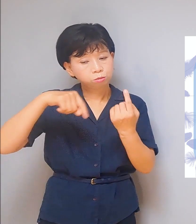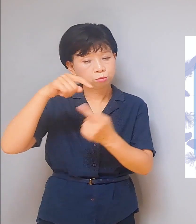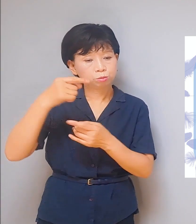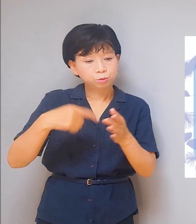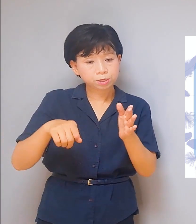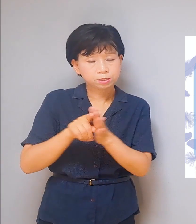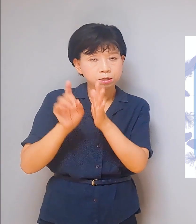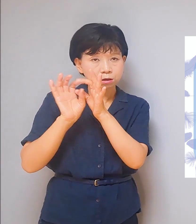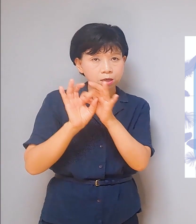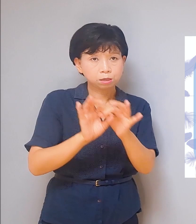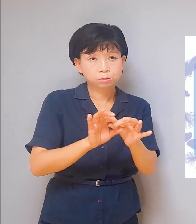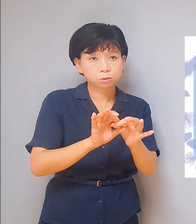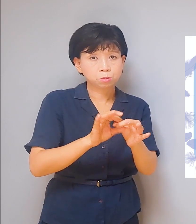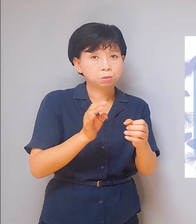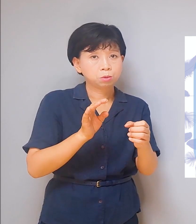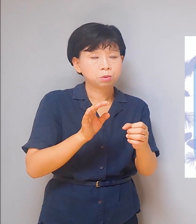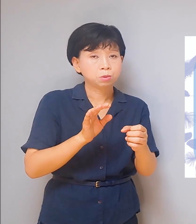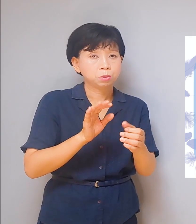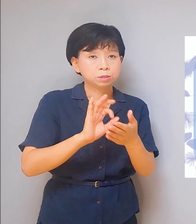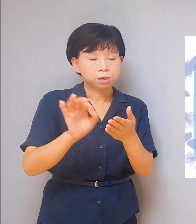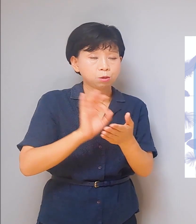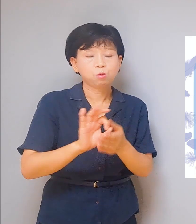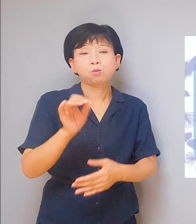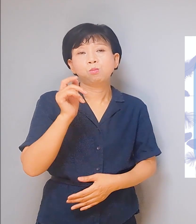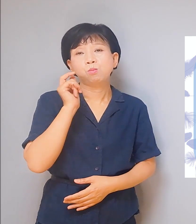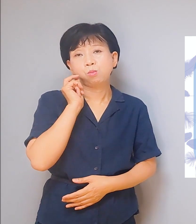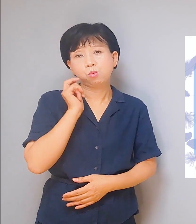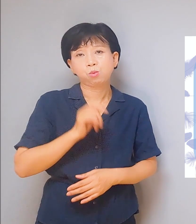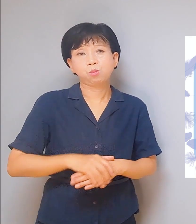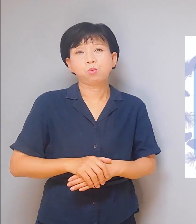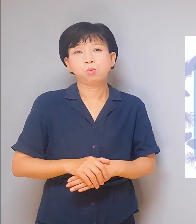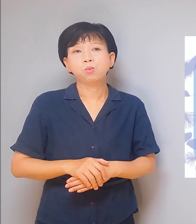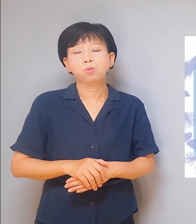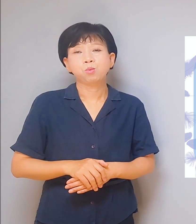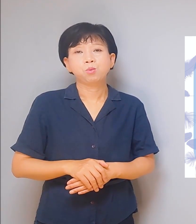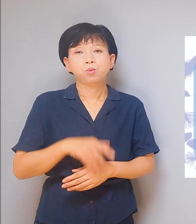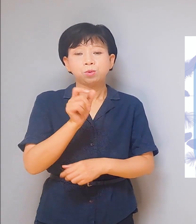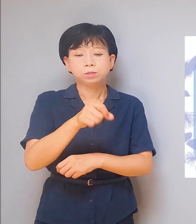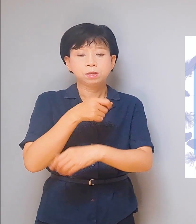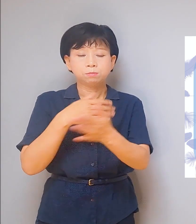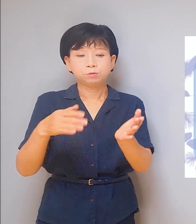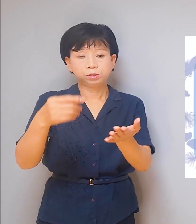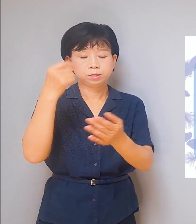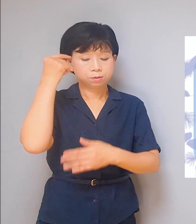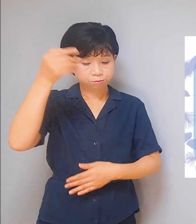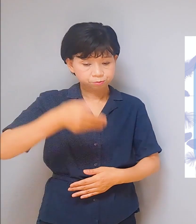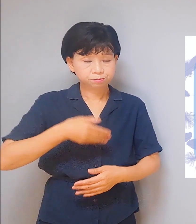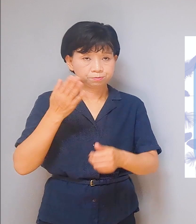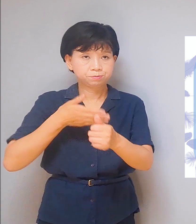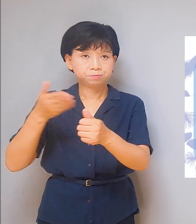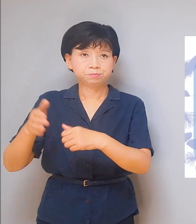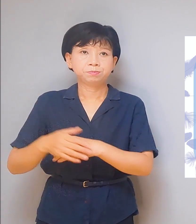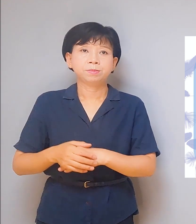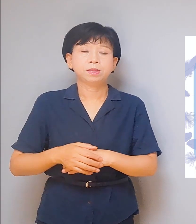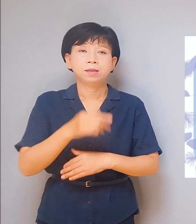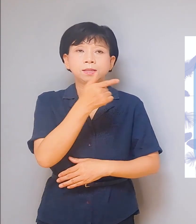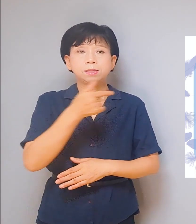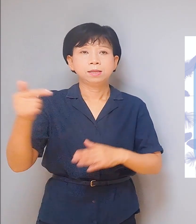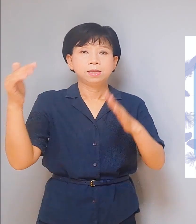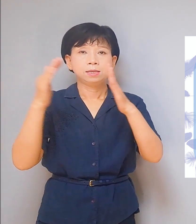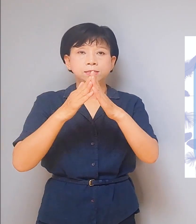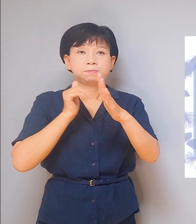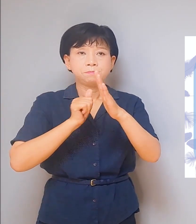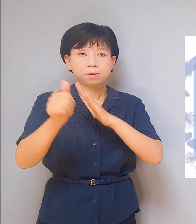연속으로 사용하실 수 없습니다. 자세한 내용은 사무실에 문의 바랍니다. 배신방 중에 있습니다.